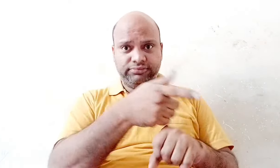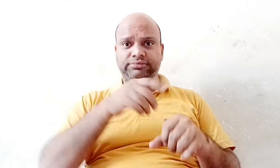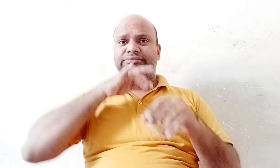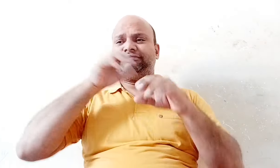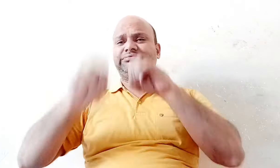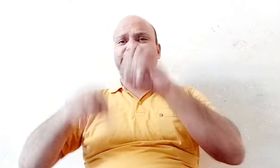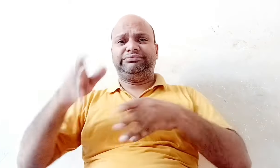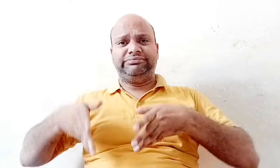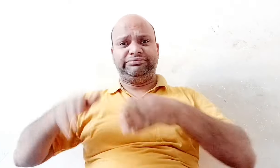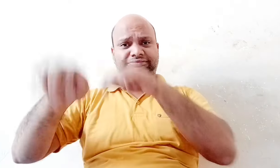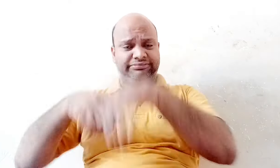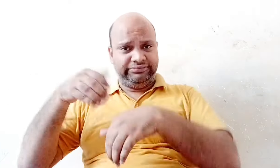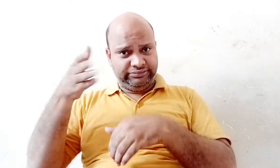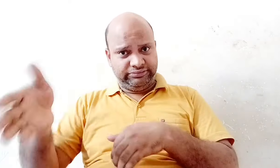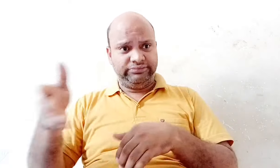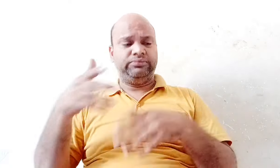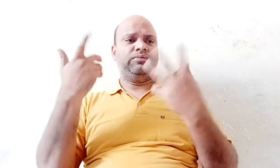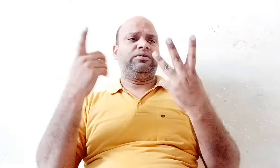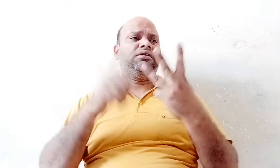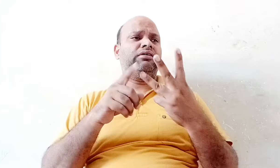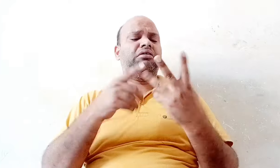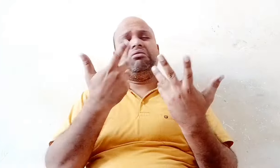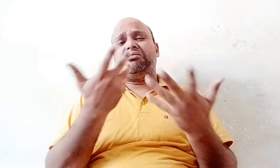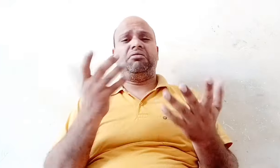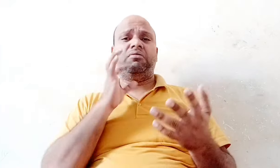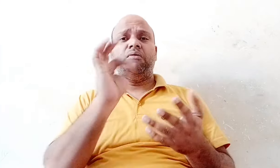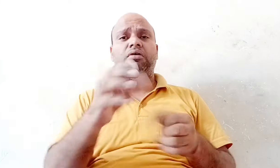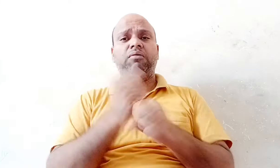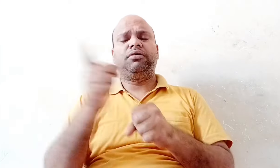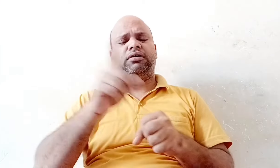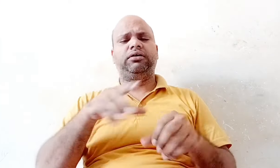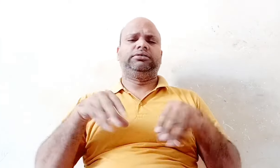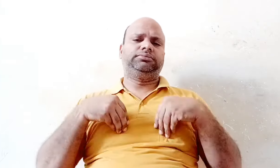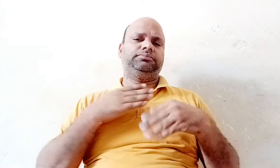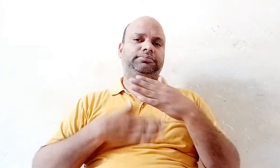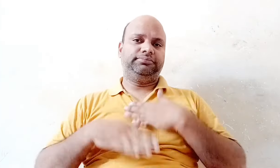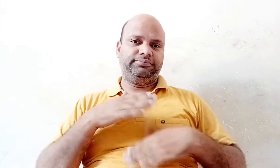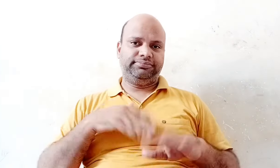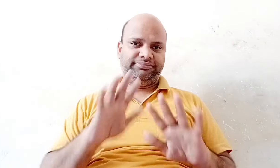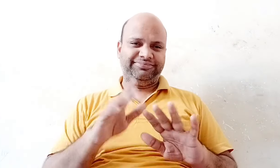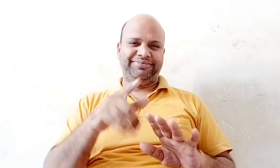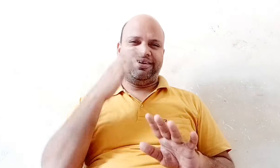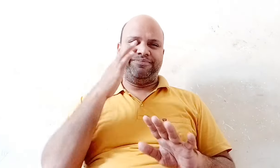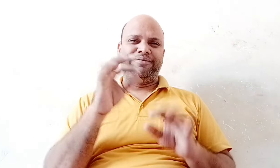Para Upayukta Karmika Yara Yukta Vara Pratikata Isa Adhikari Jo Upayukta Ki Pada She Nimnatara Nahim Ho